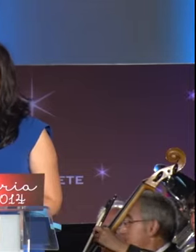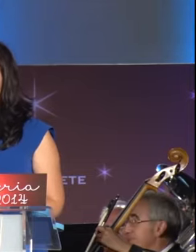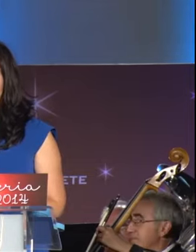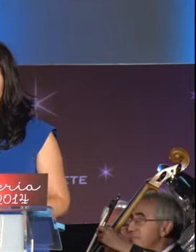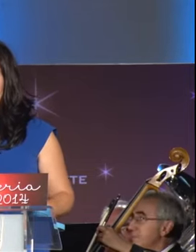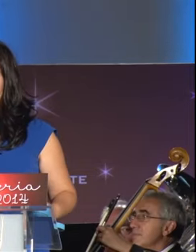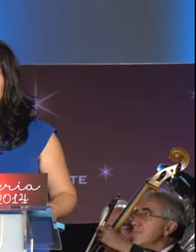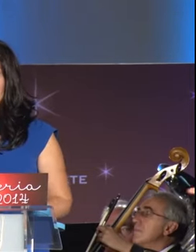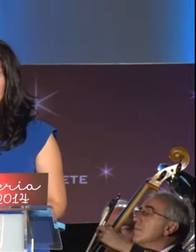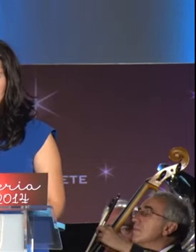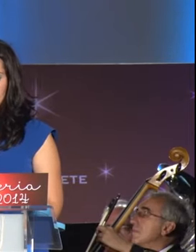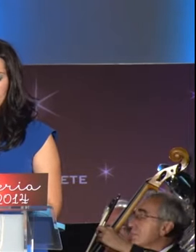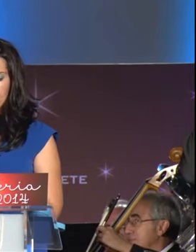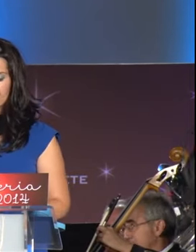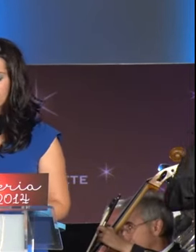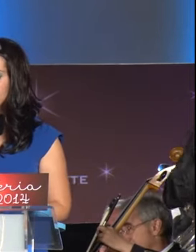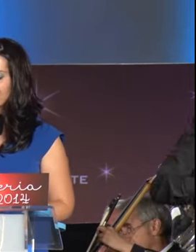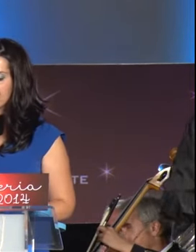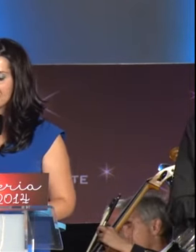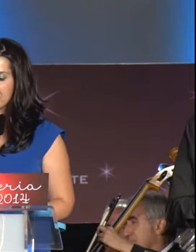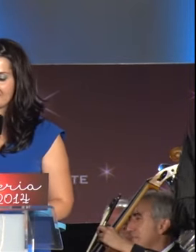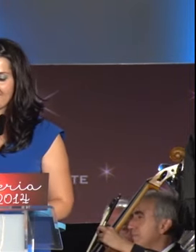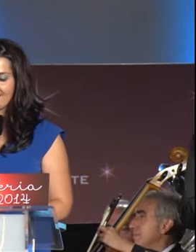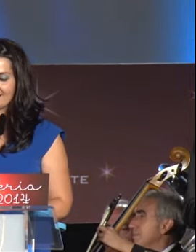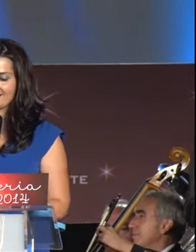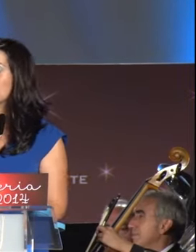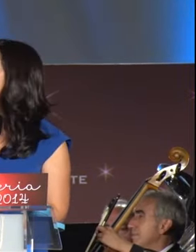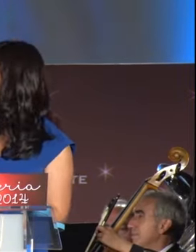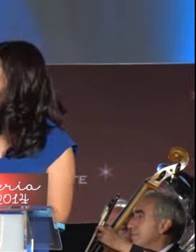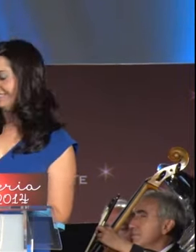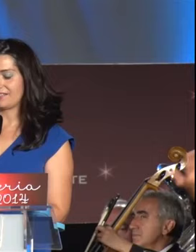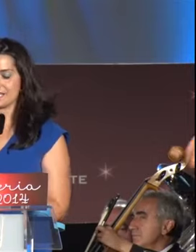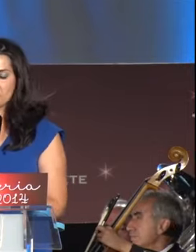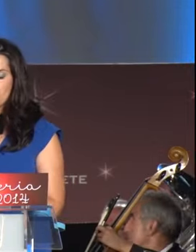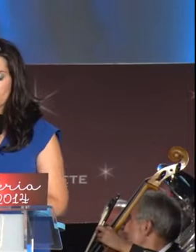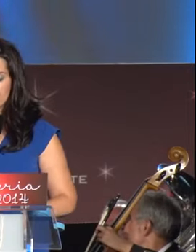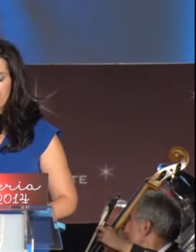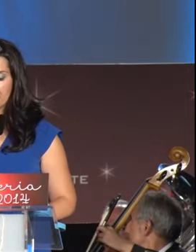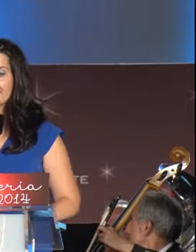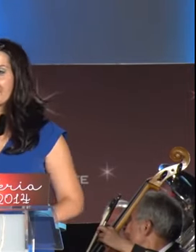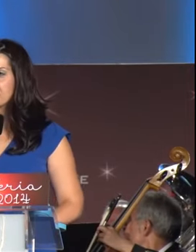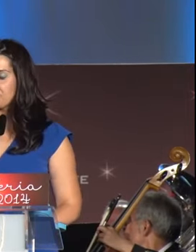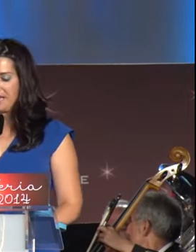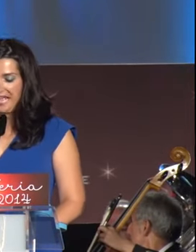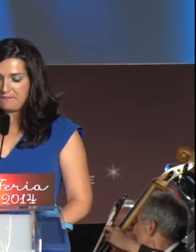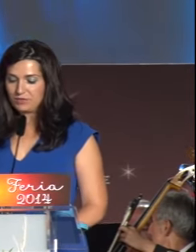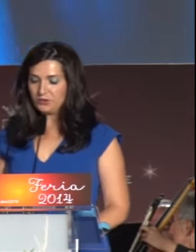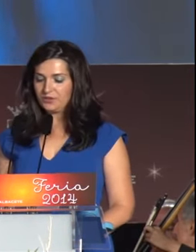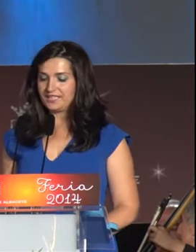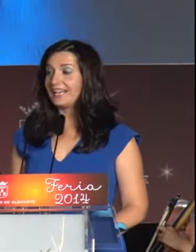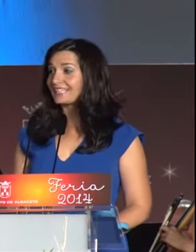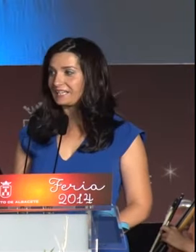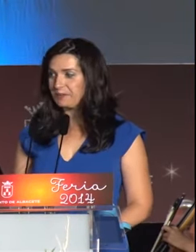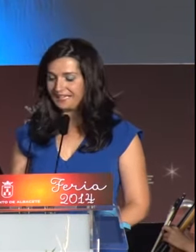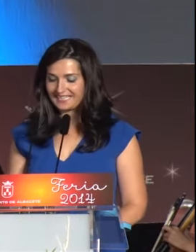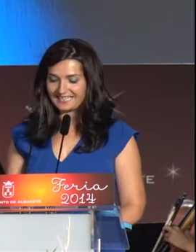Buen consejo, ¿verdad? Buen consejo. Bueno, pues muchísimas gracias, Laura, Gracias, Jesús, por vuestras palabras. Seguimos. Vamos a